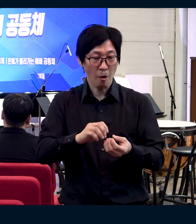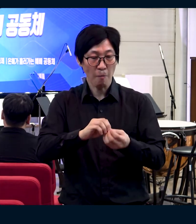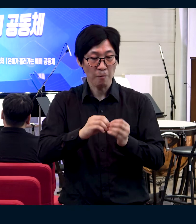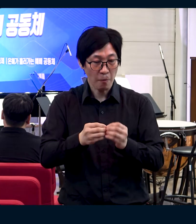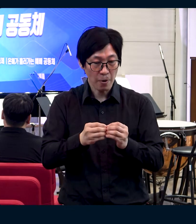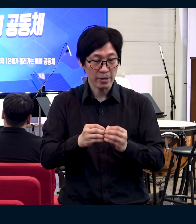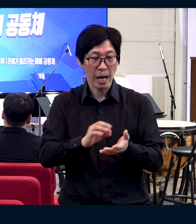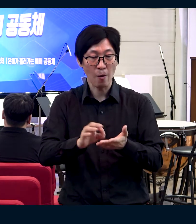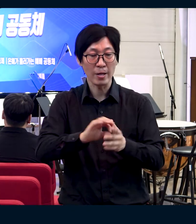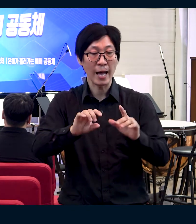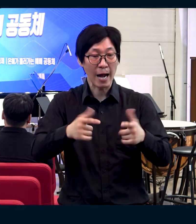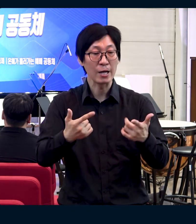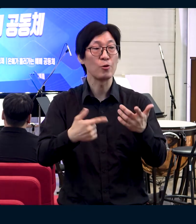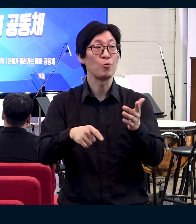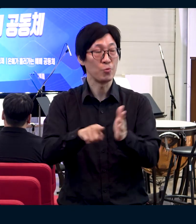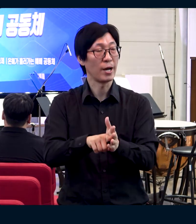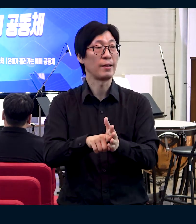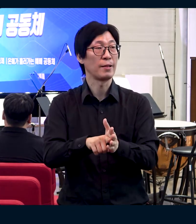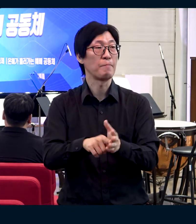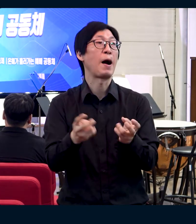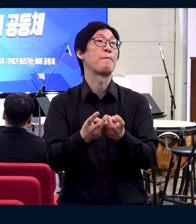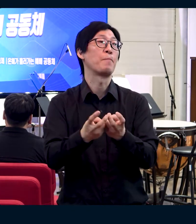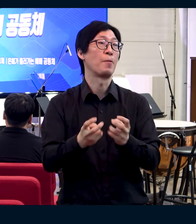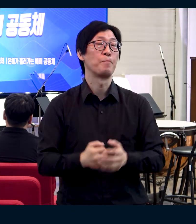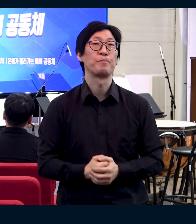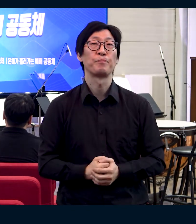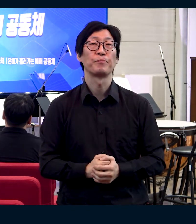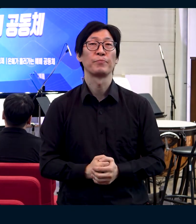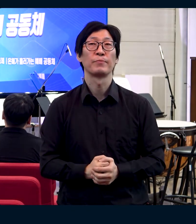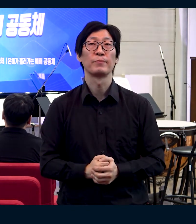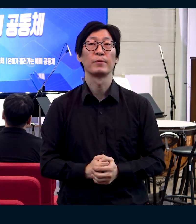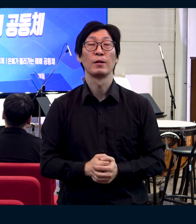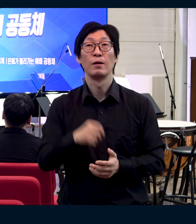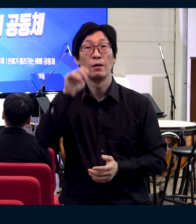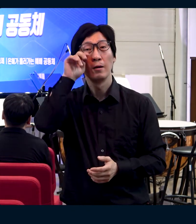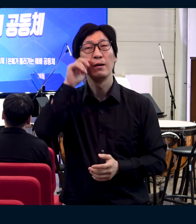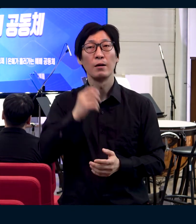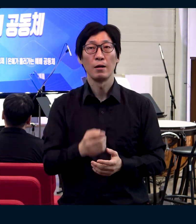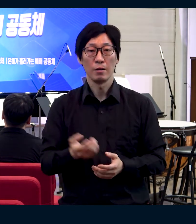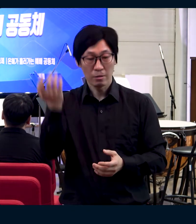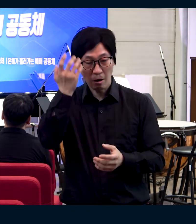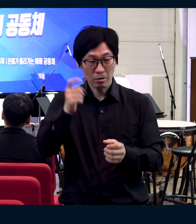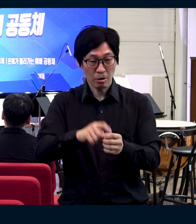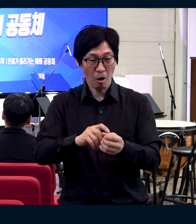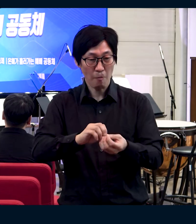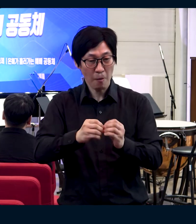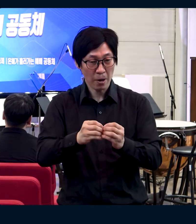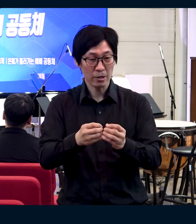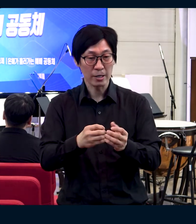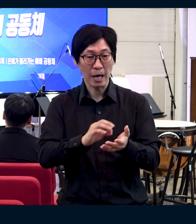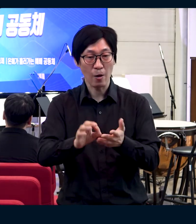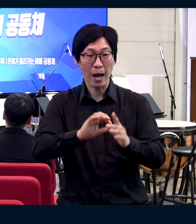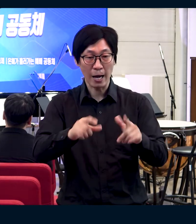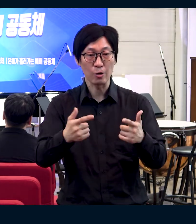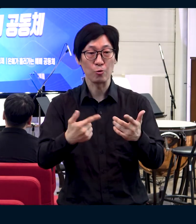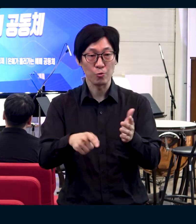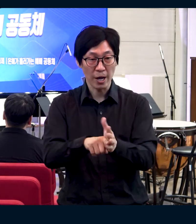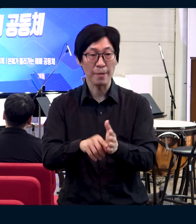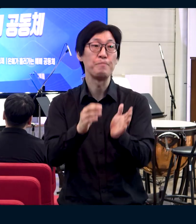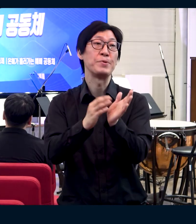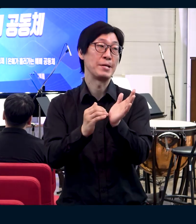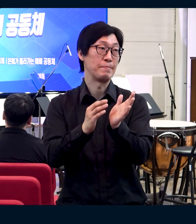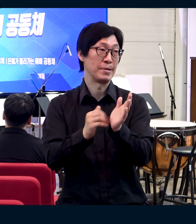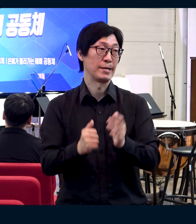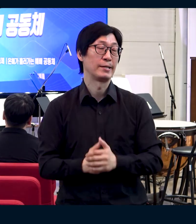있는 정말 중요한 비밀이에요. 이것이 바로 우리가 영적 편법을 쓰지 않을 수 있는 너무 중요한 영적인